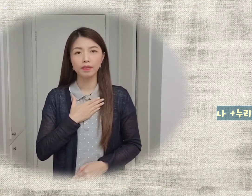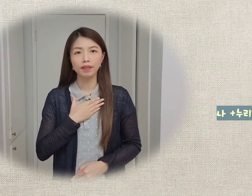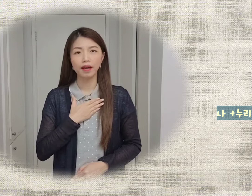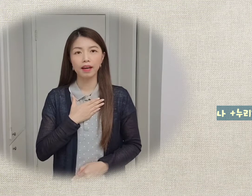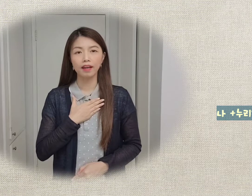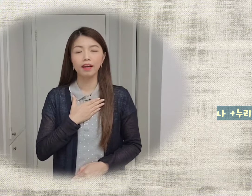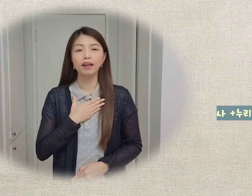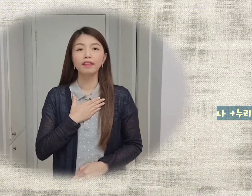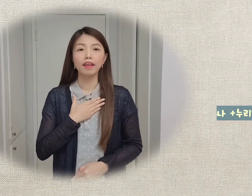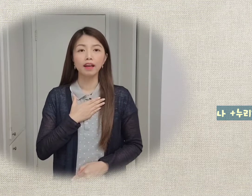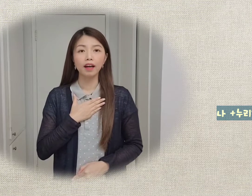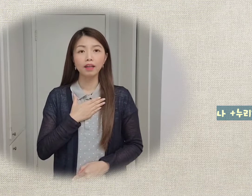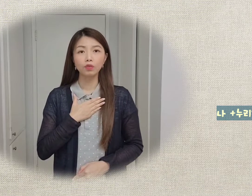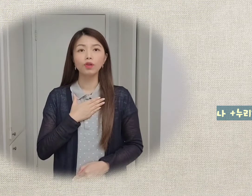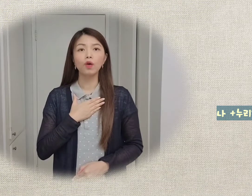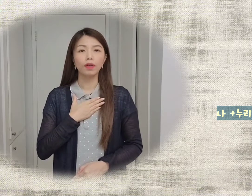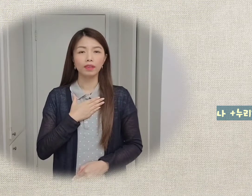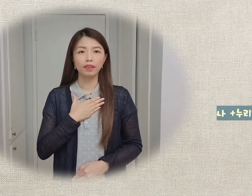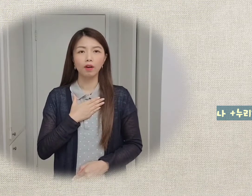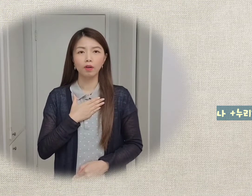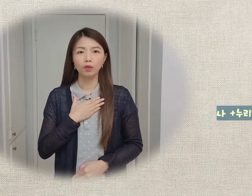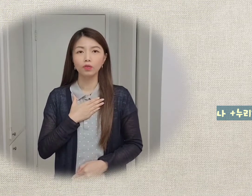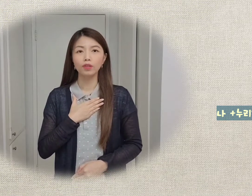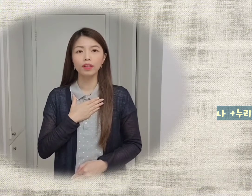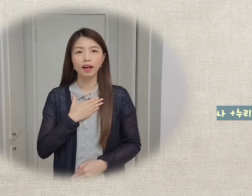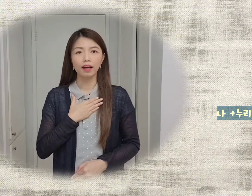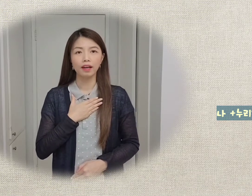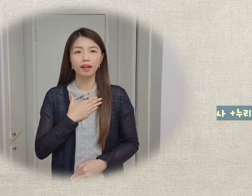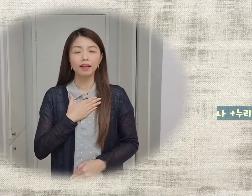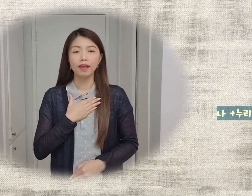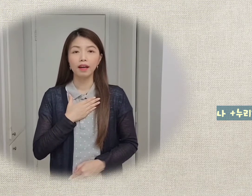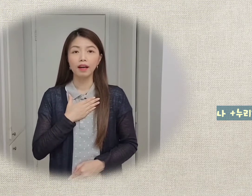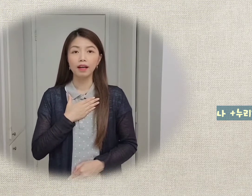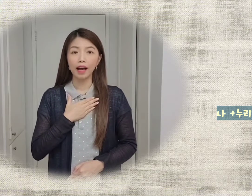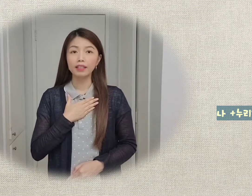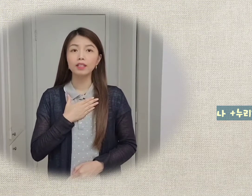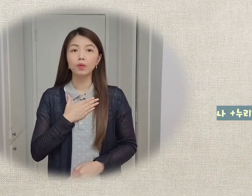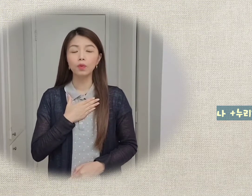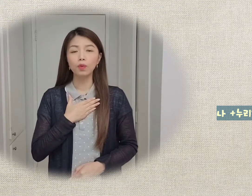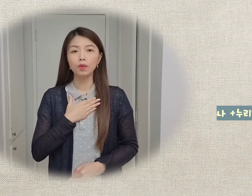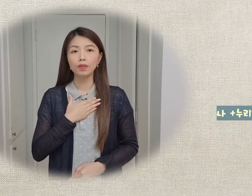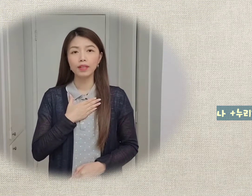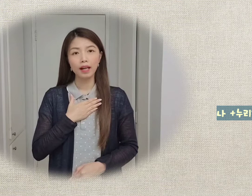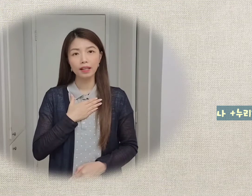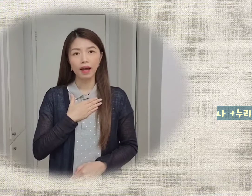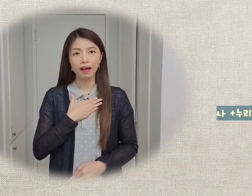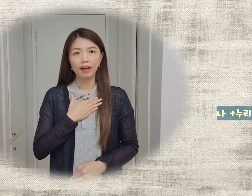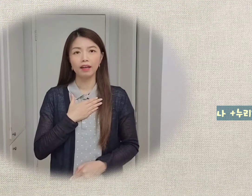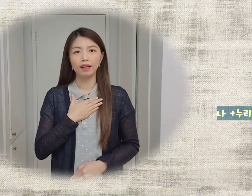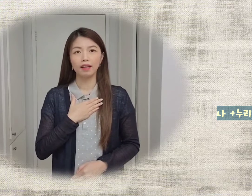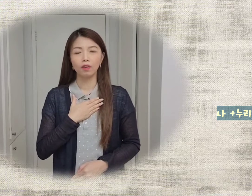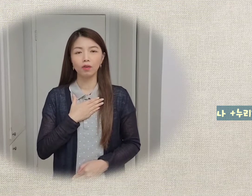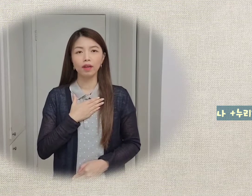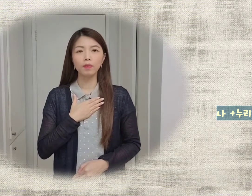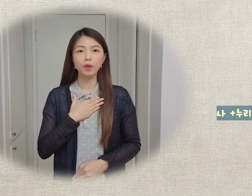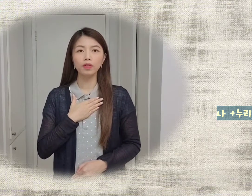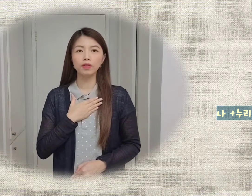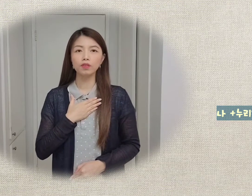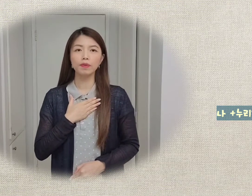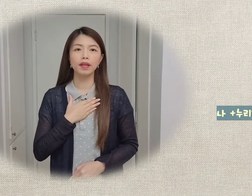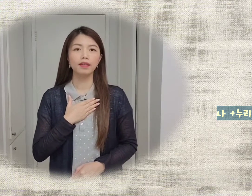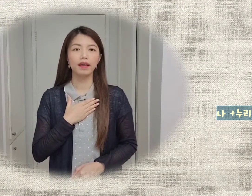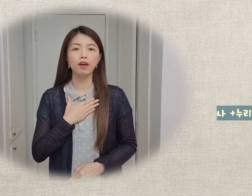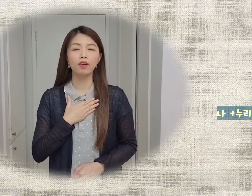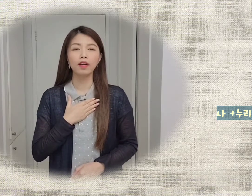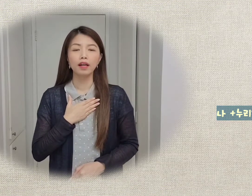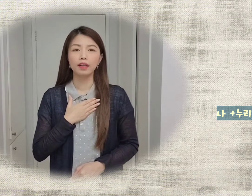수어가 됩니다. 내가 누려왔던, 누리다, 내가 가지고 살다, 이렇게 표현을